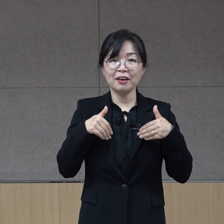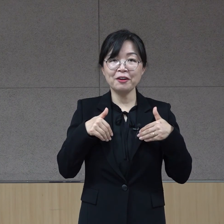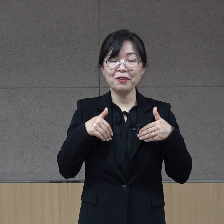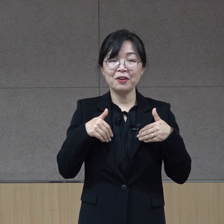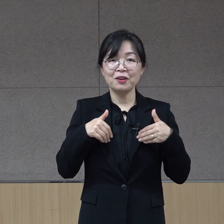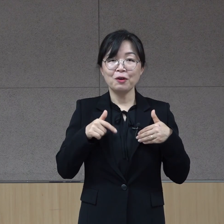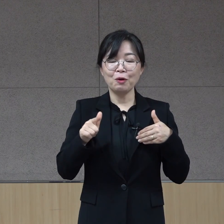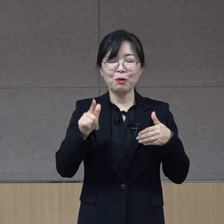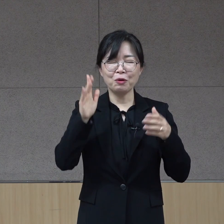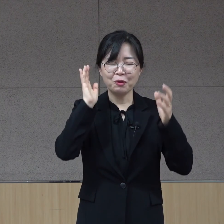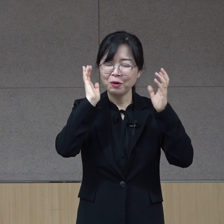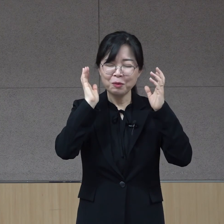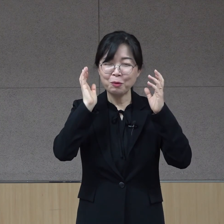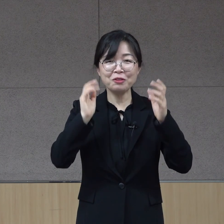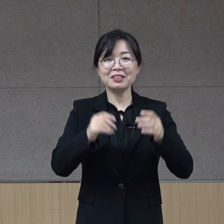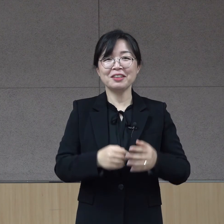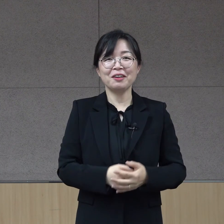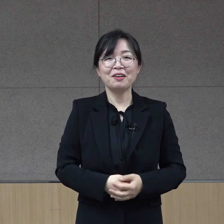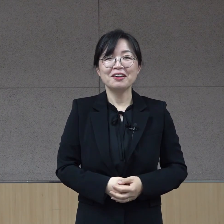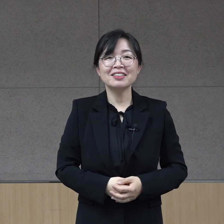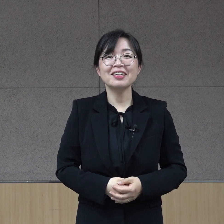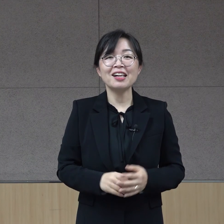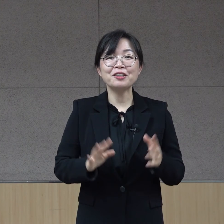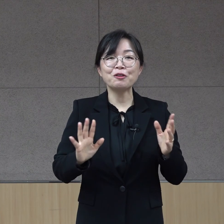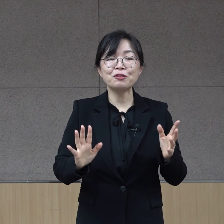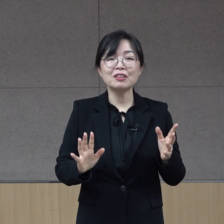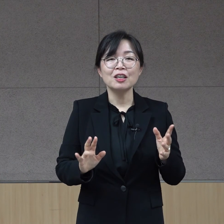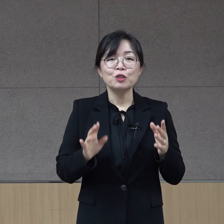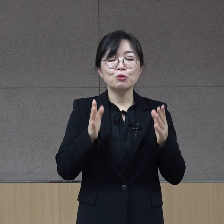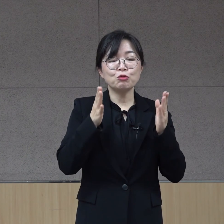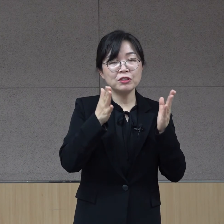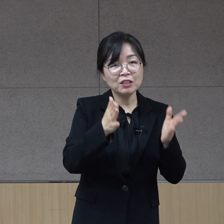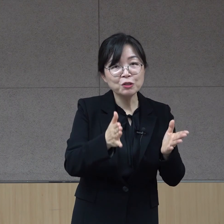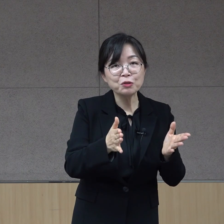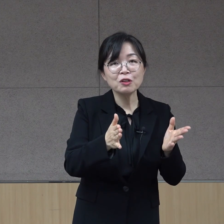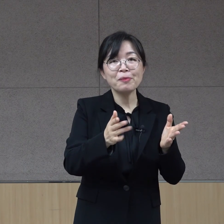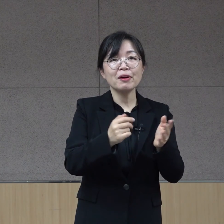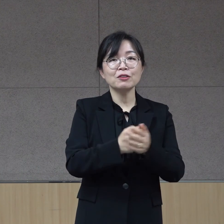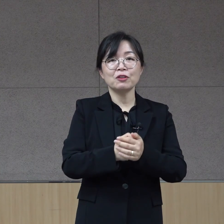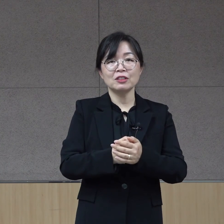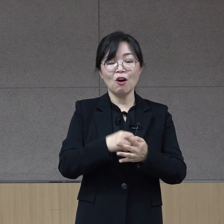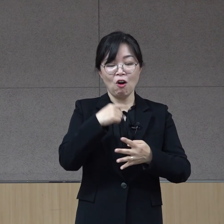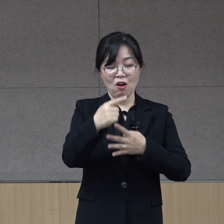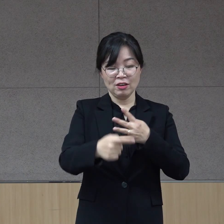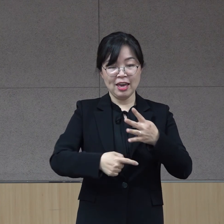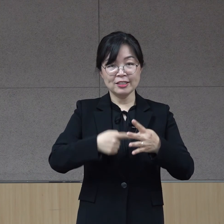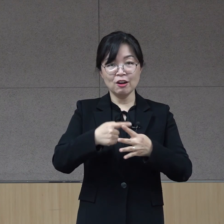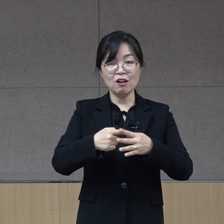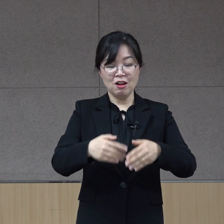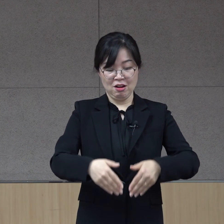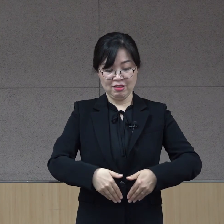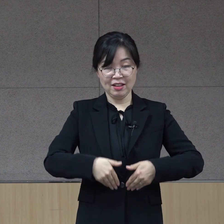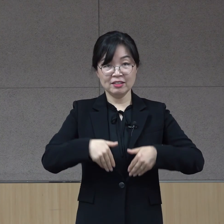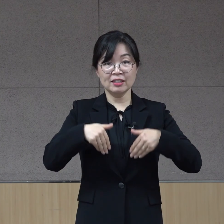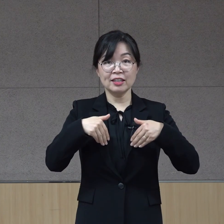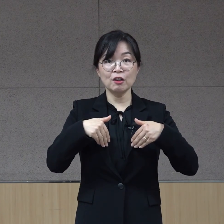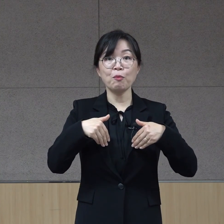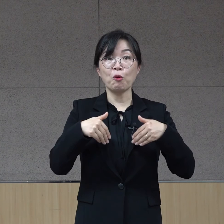따뜻하다예요? 모르겠어요. 그렇게 하는 경우는 좀 구체적으로 설명하기 위해서 계절 따뜻하다 해서